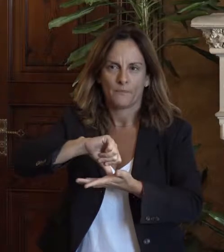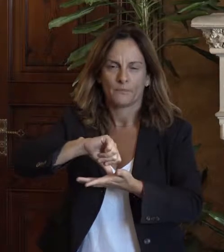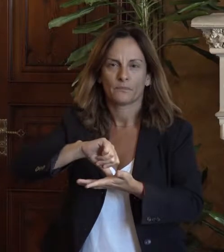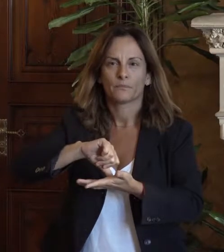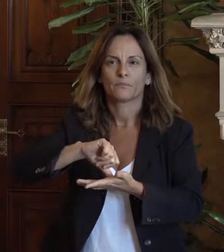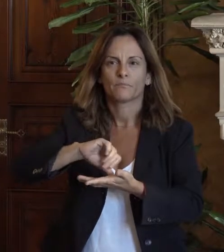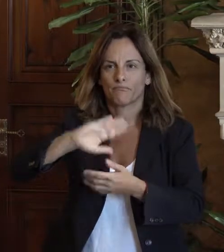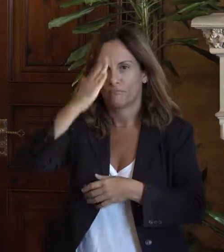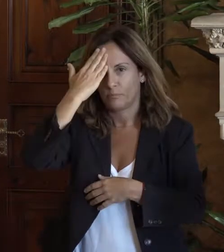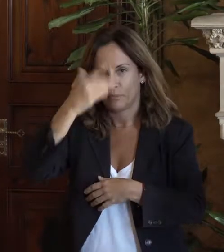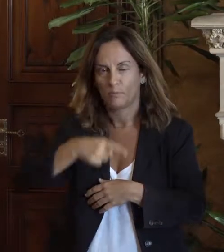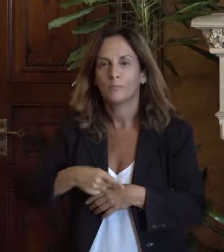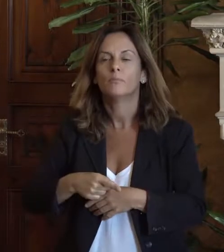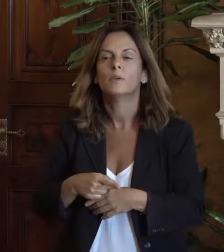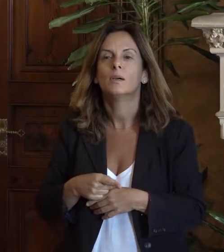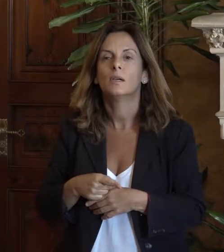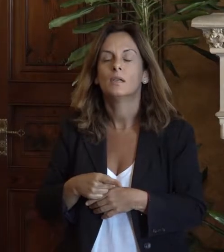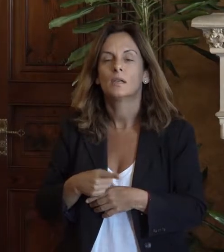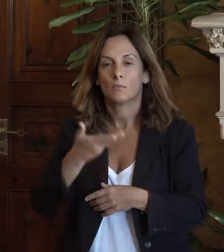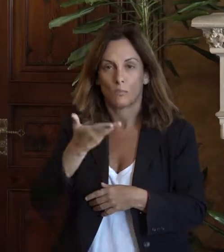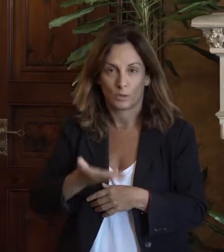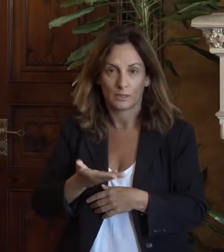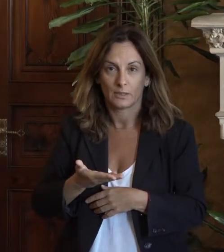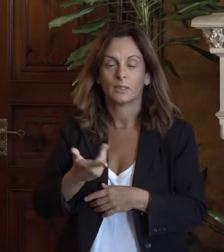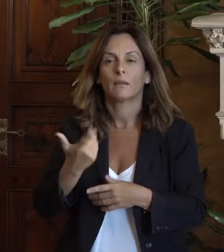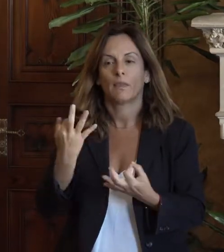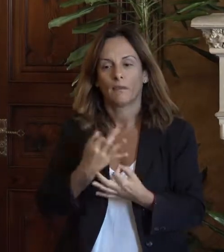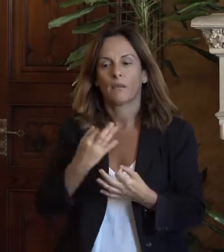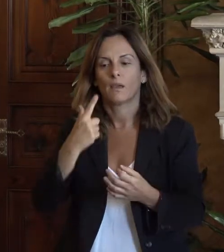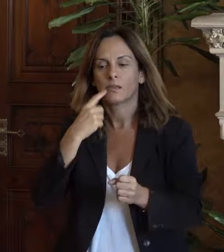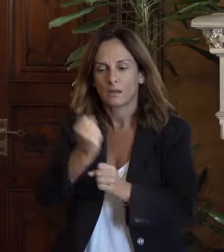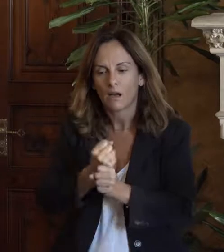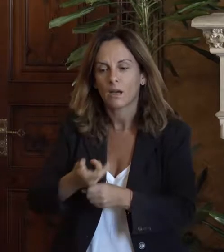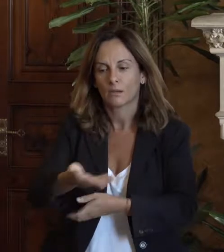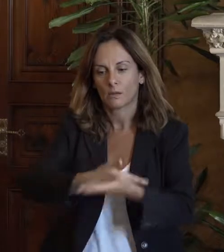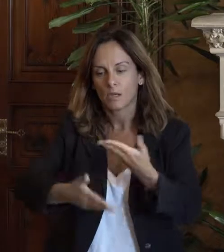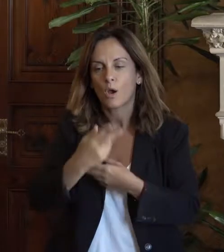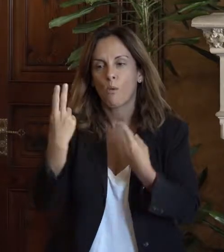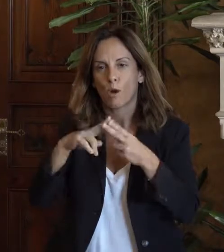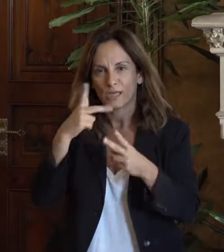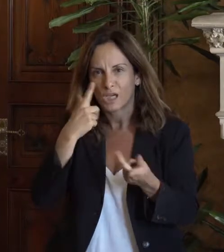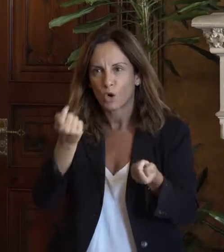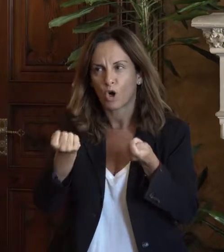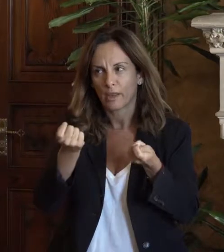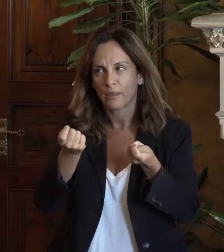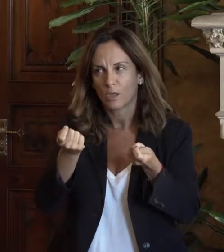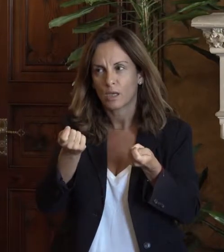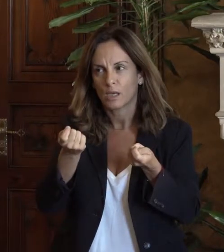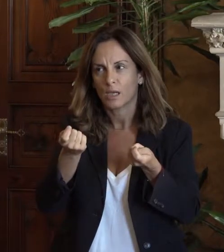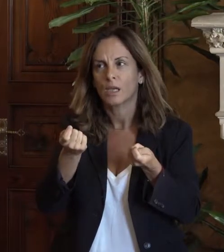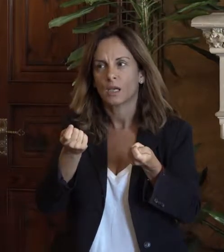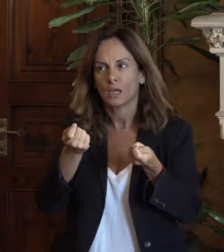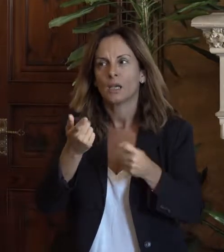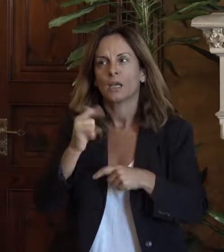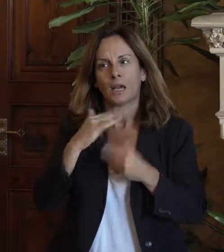municipi central de l'àrea metropolitana, per la qual també s'ha de treballar i s'ha d'apostar per millorar les polítiques de coordinació. I